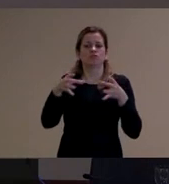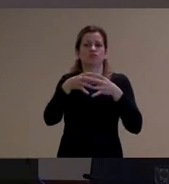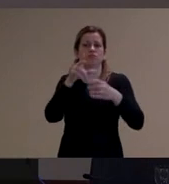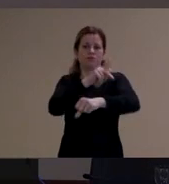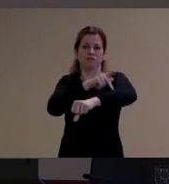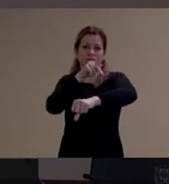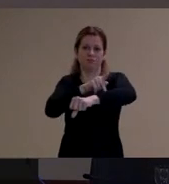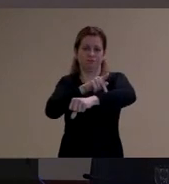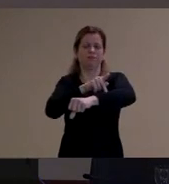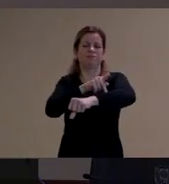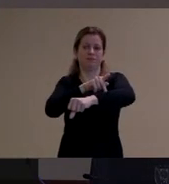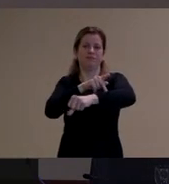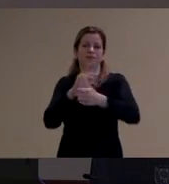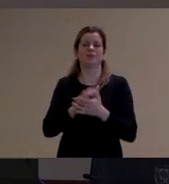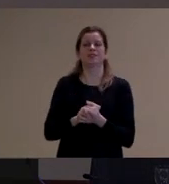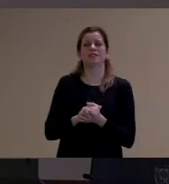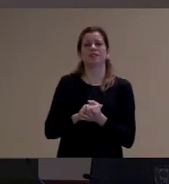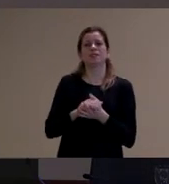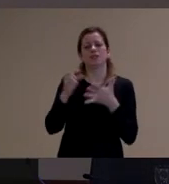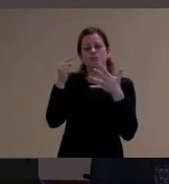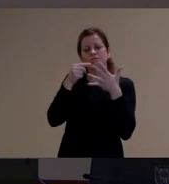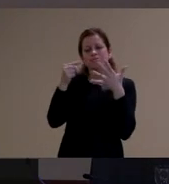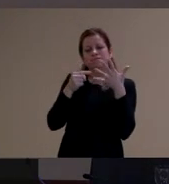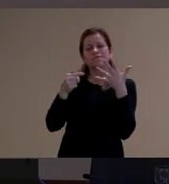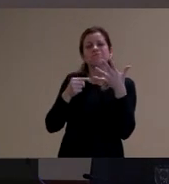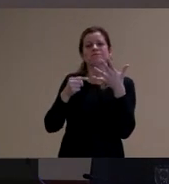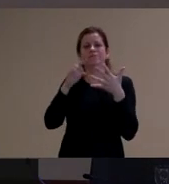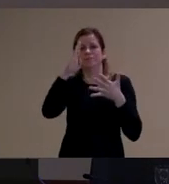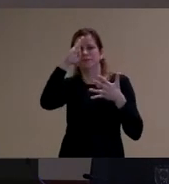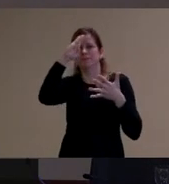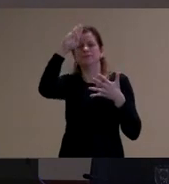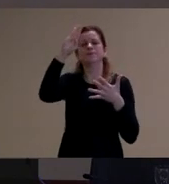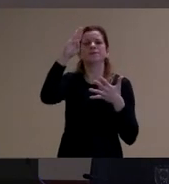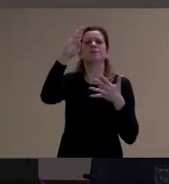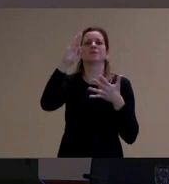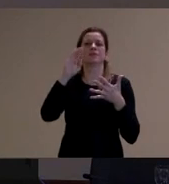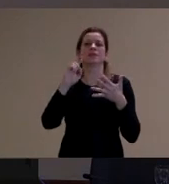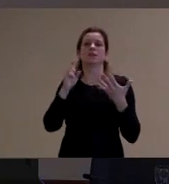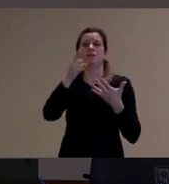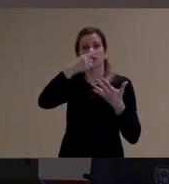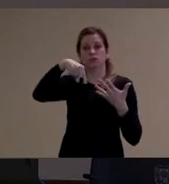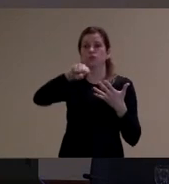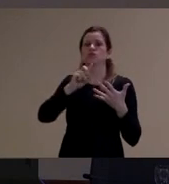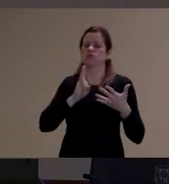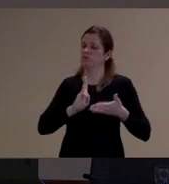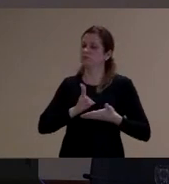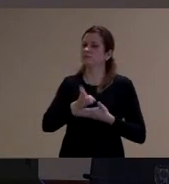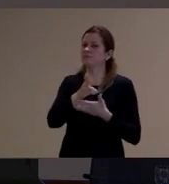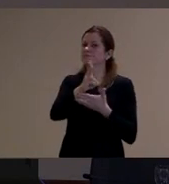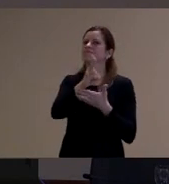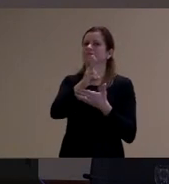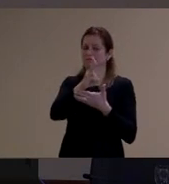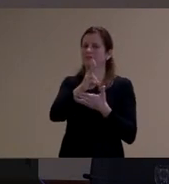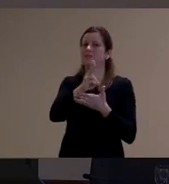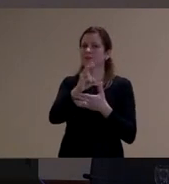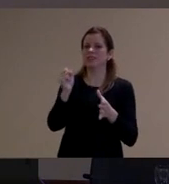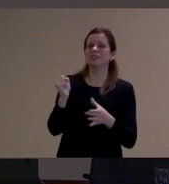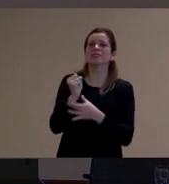foram os princípios né que buscamos manter e afirmar